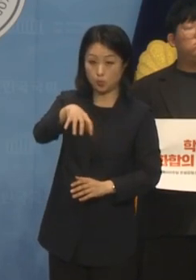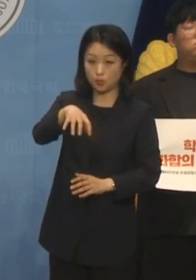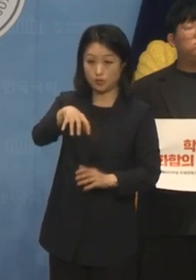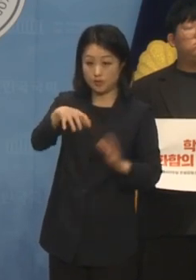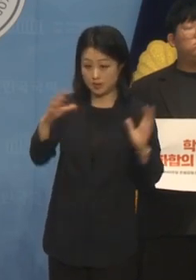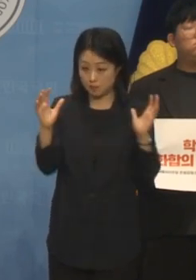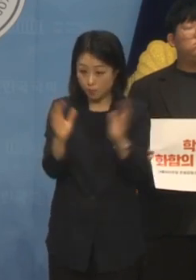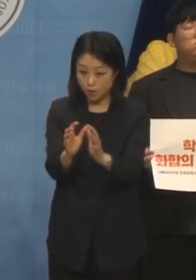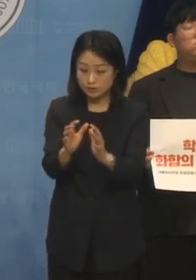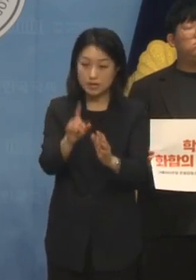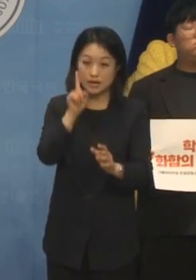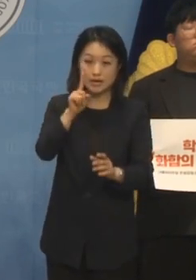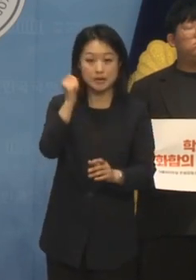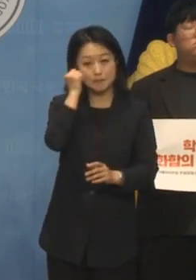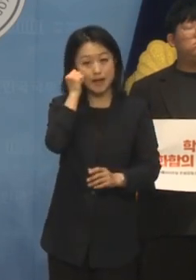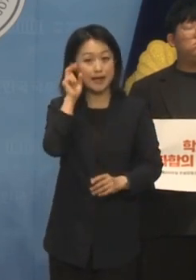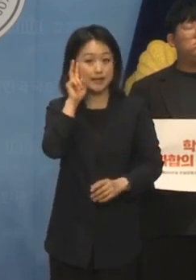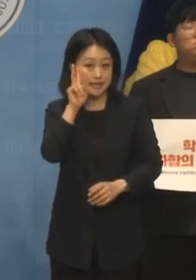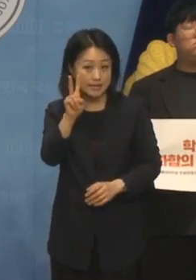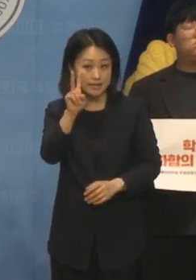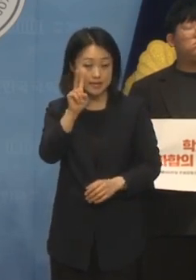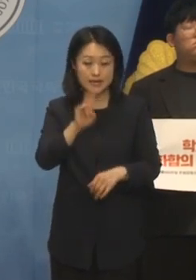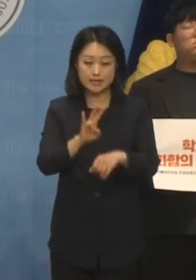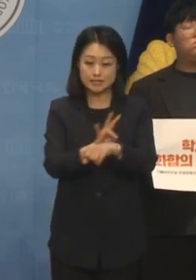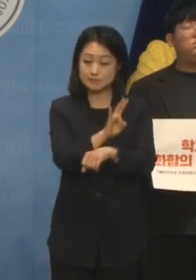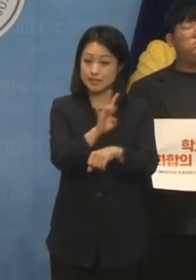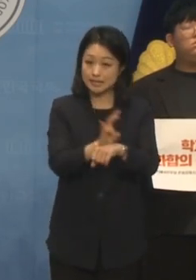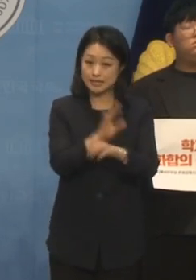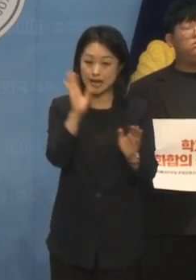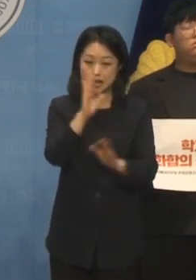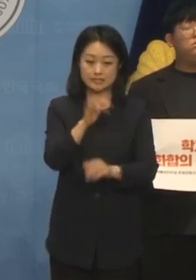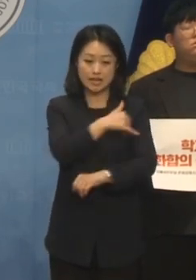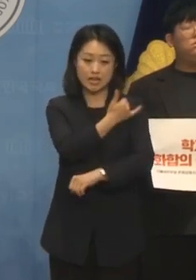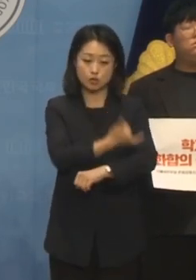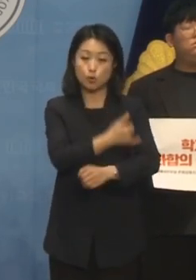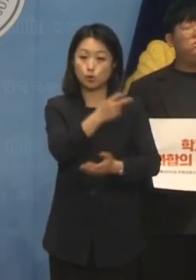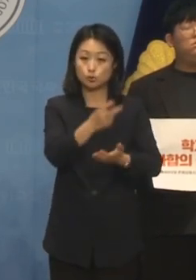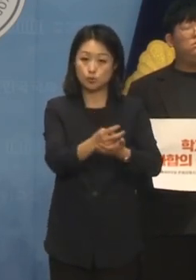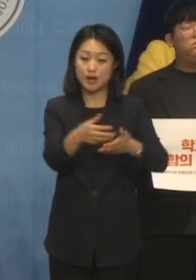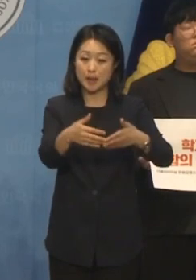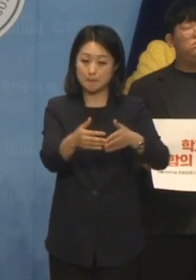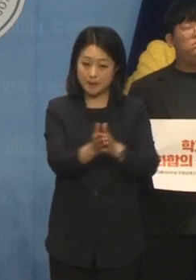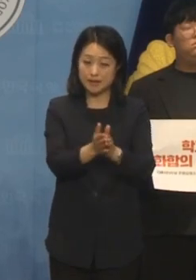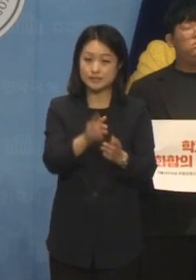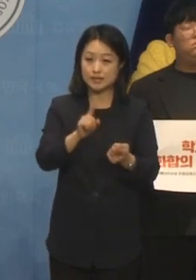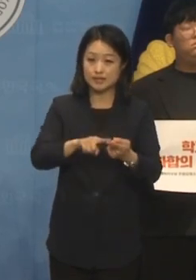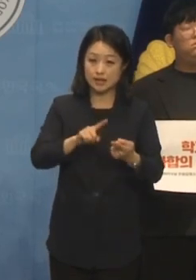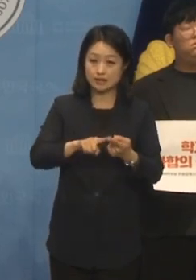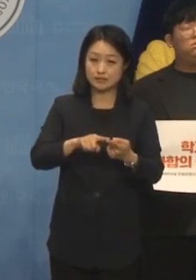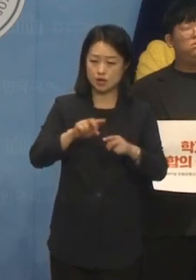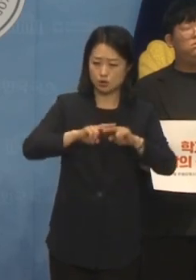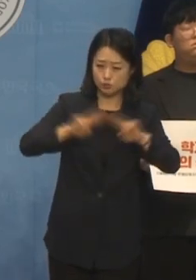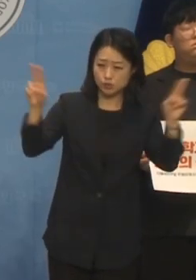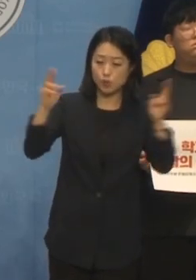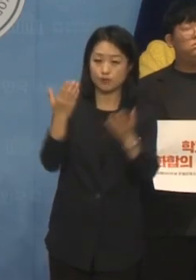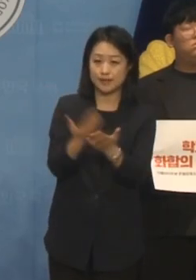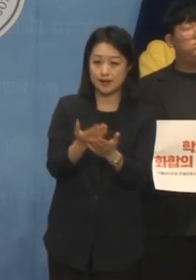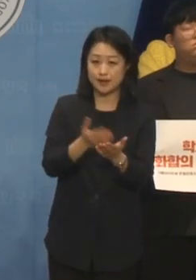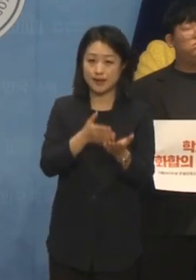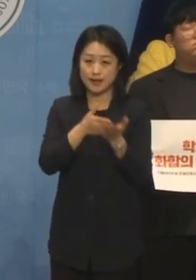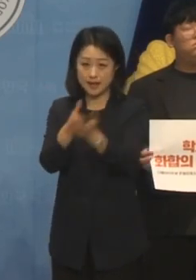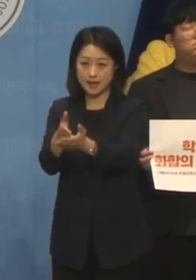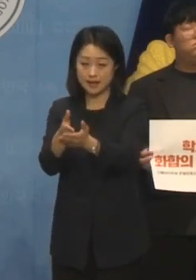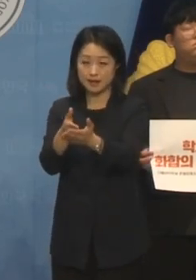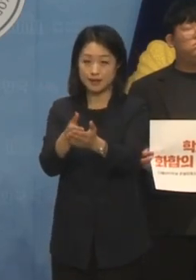1박 2일 24시간 학생인권 조례 폐지를 규탄하고 학생인권 조례를